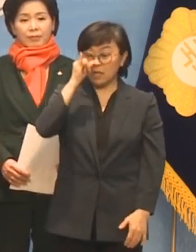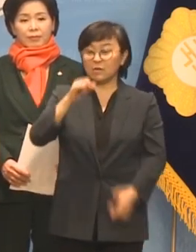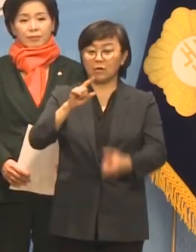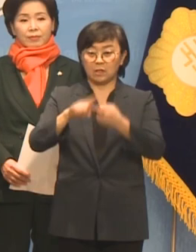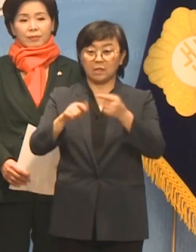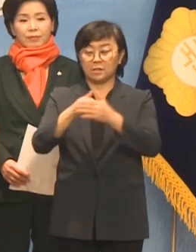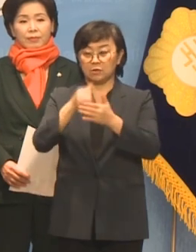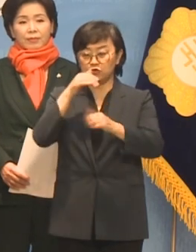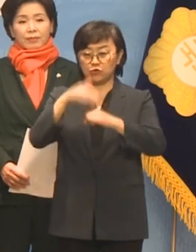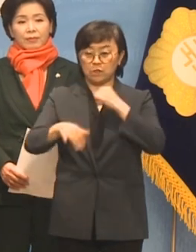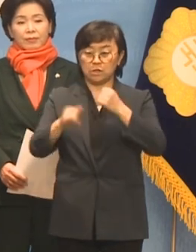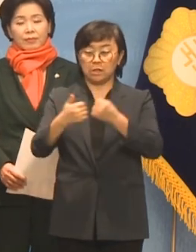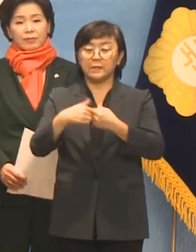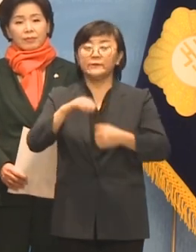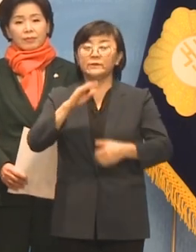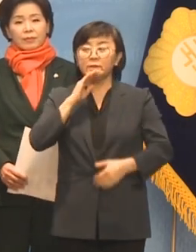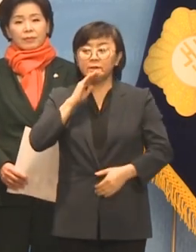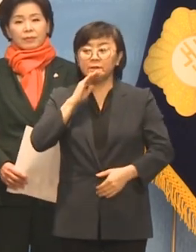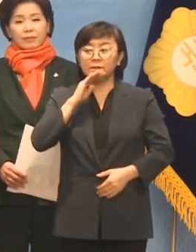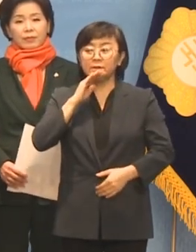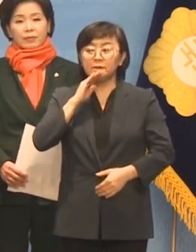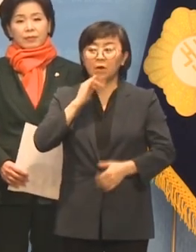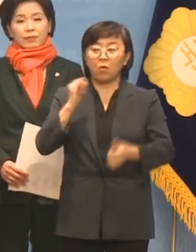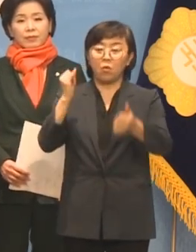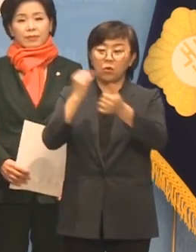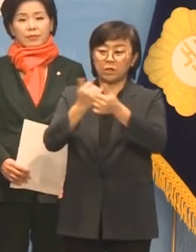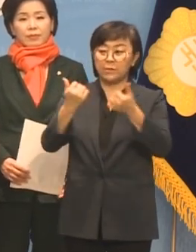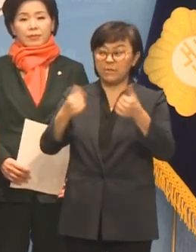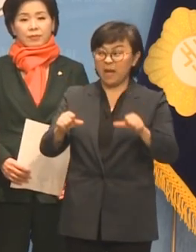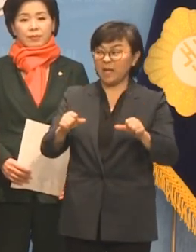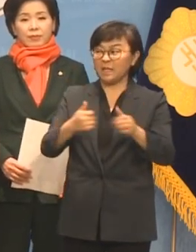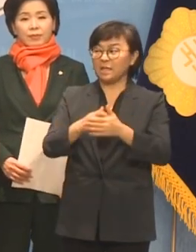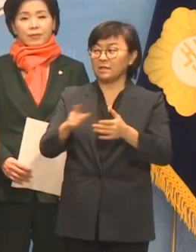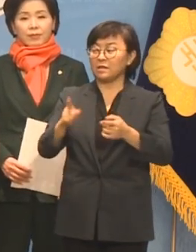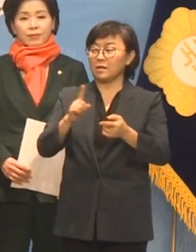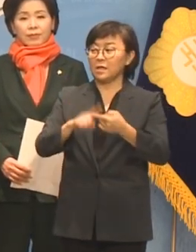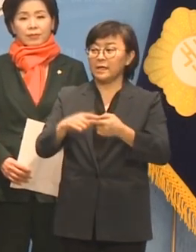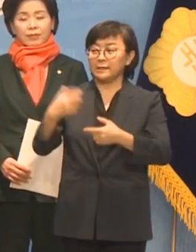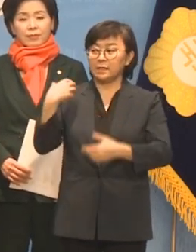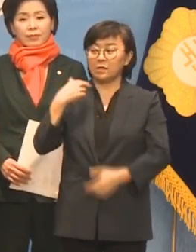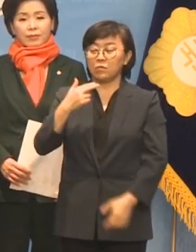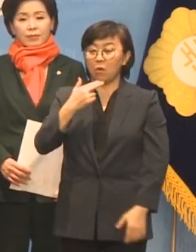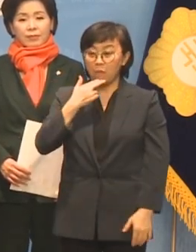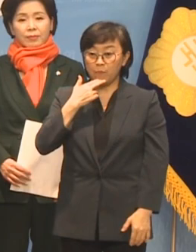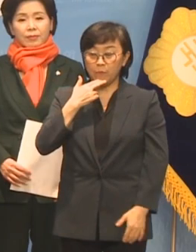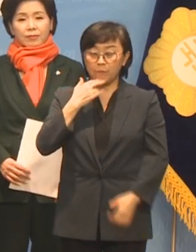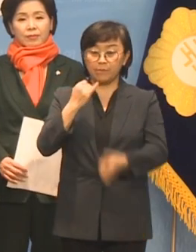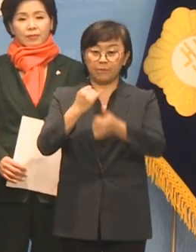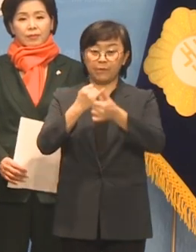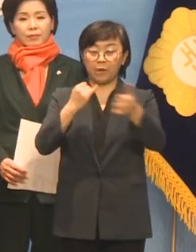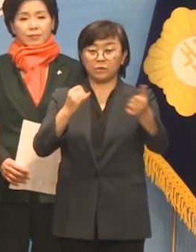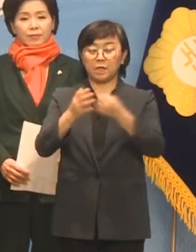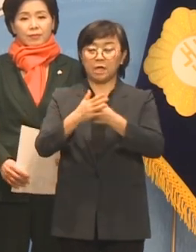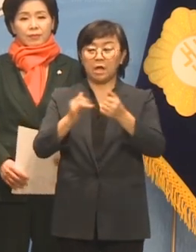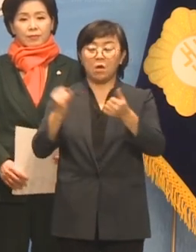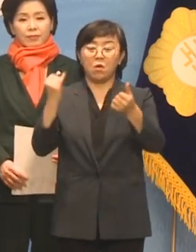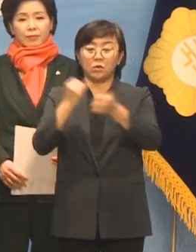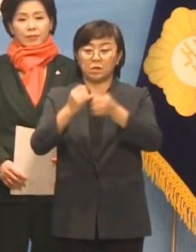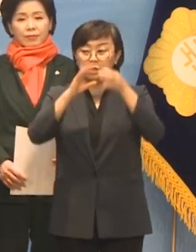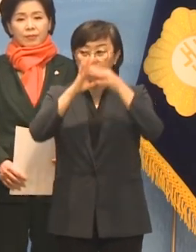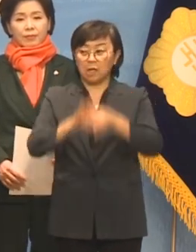이에 따르면 실질적으로는 혼인이 파탄난 경우에도 책임이 없는 배우자가 혼인을